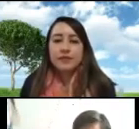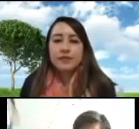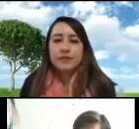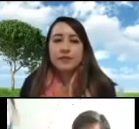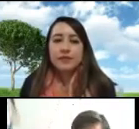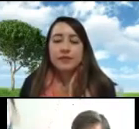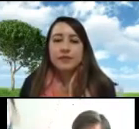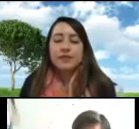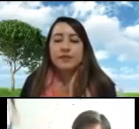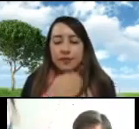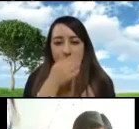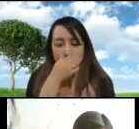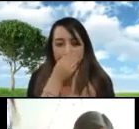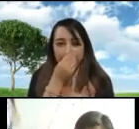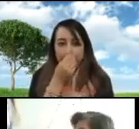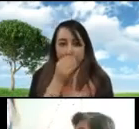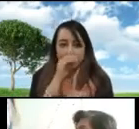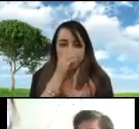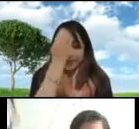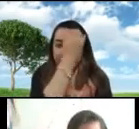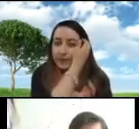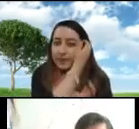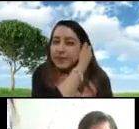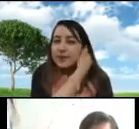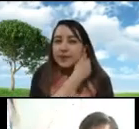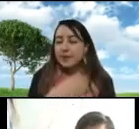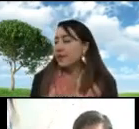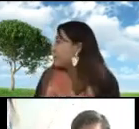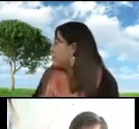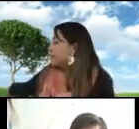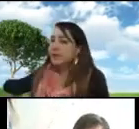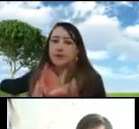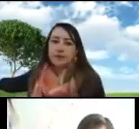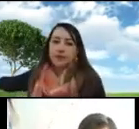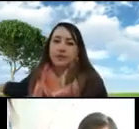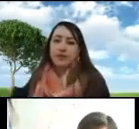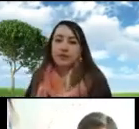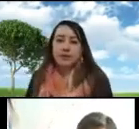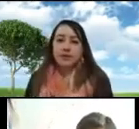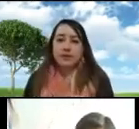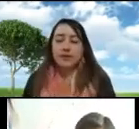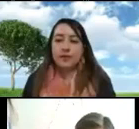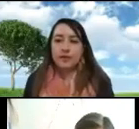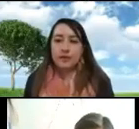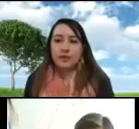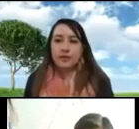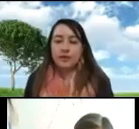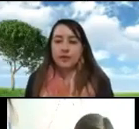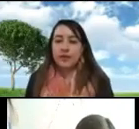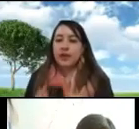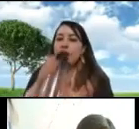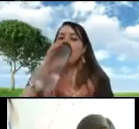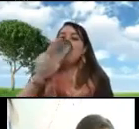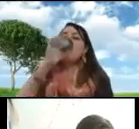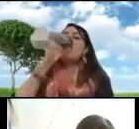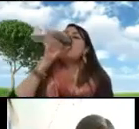Y vemos la tabla de posiciones. Tipo de bosques que se caracteriza por tener árboles con pinos y encinos,